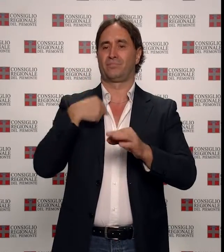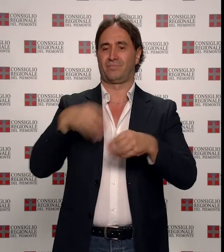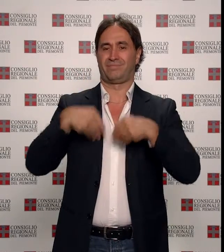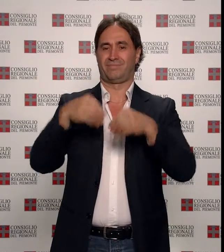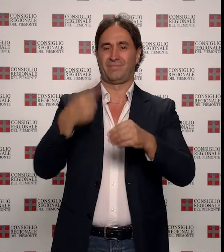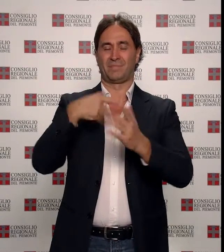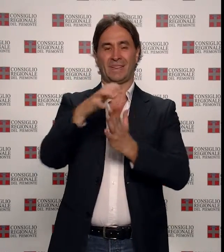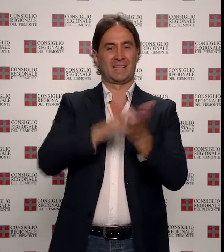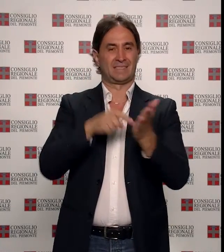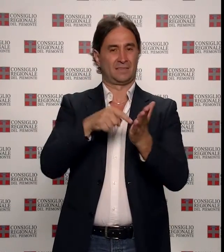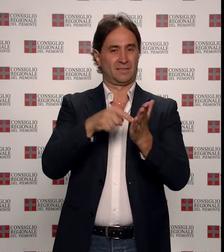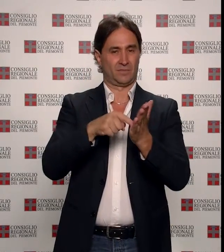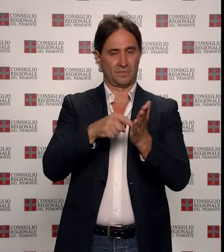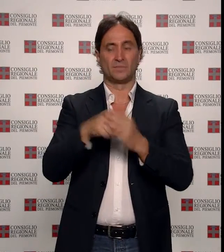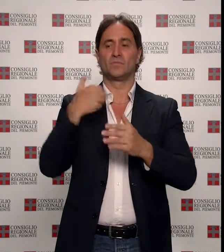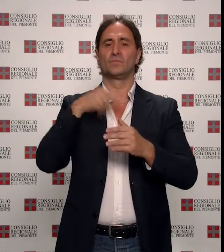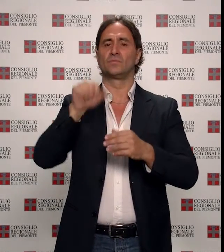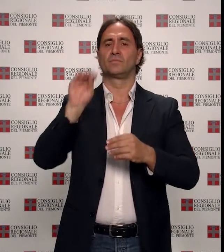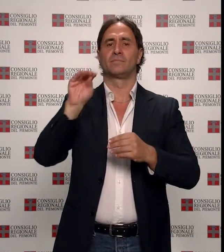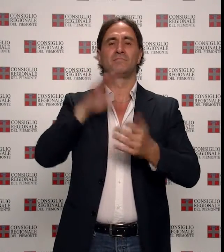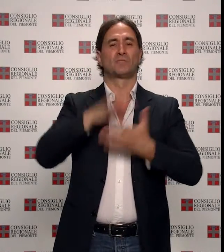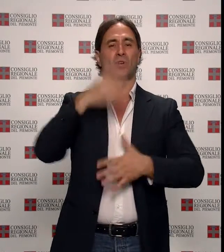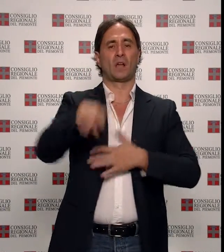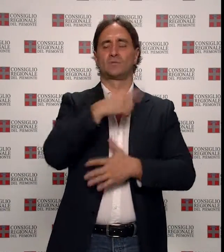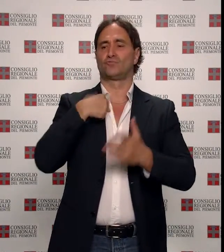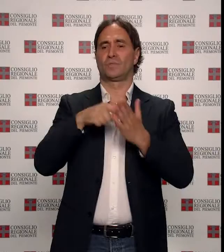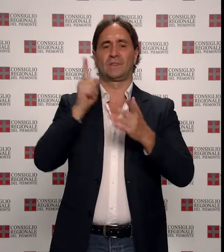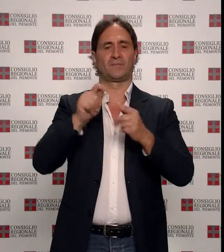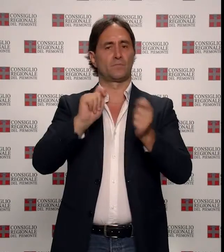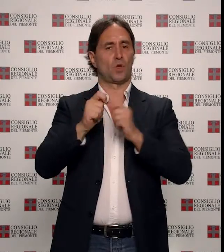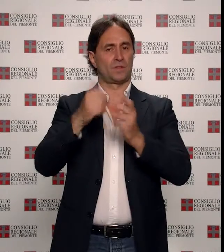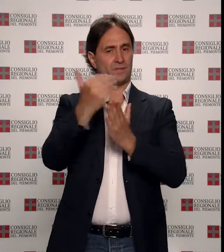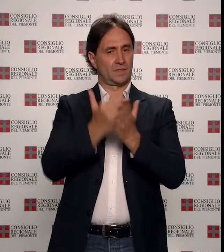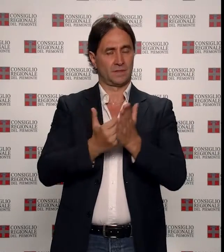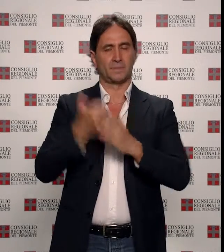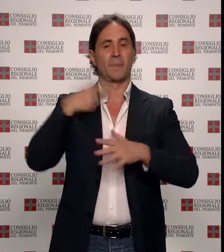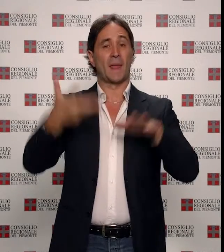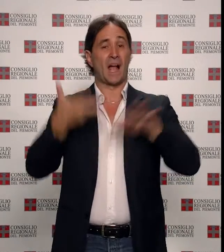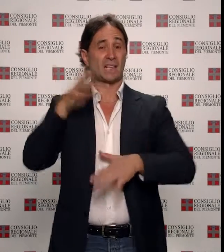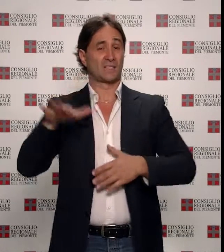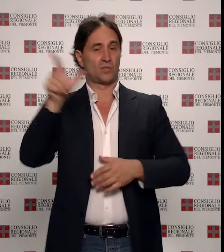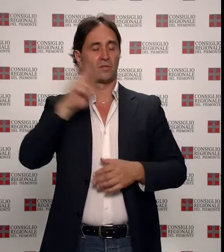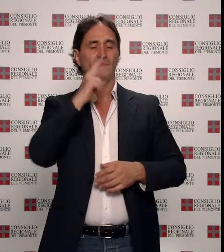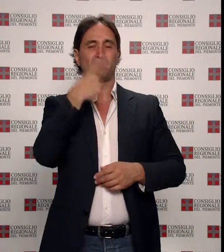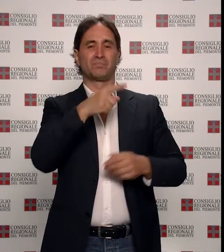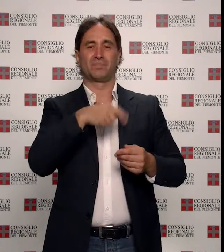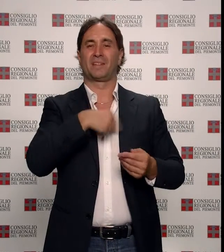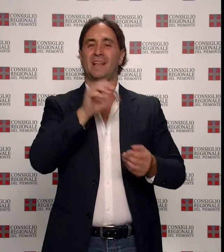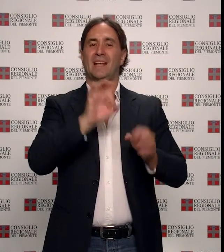anche se con richiesta di modifiche, dalla maggioranza. L'assessore ha confermato la volontà di modificare la delibera, in particolare su